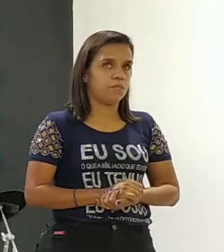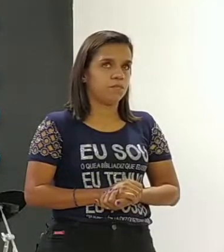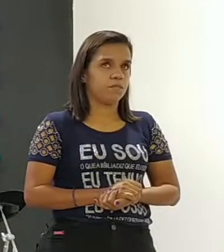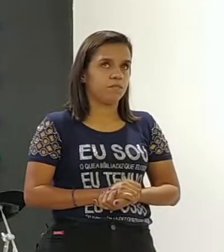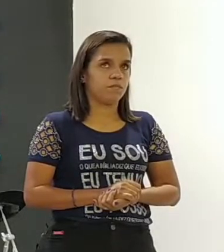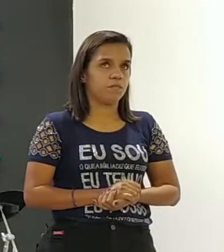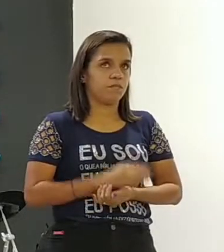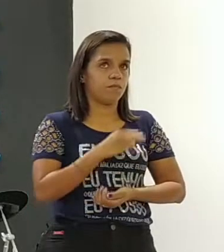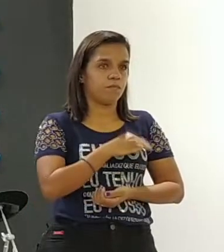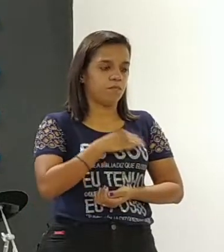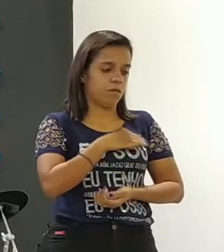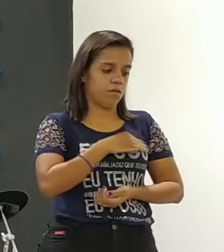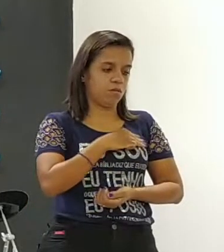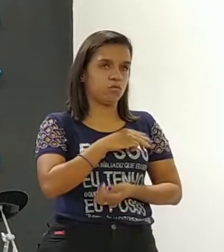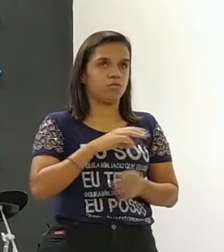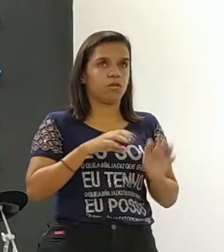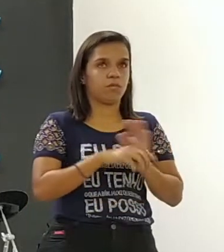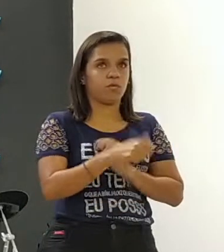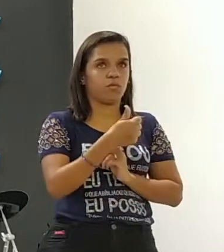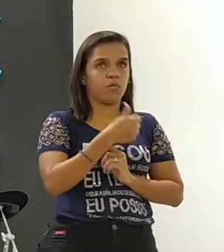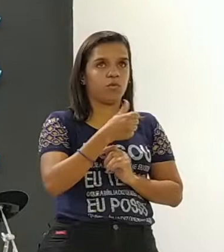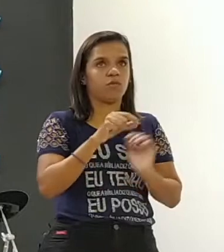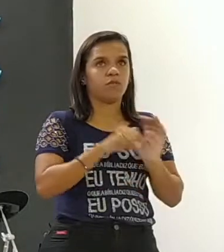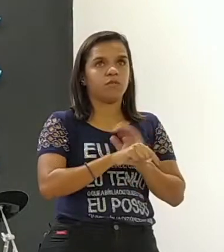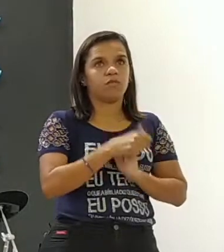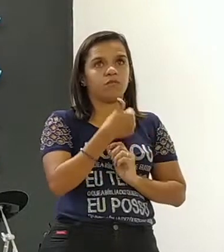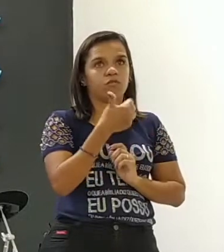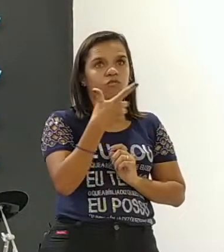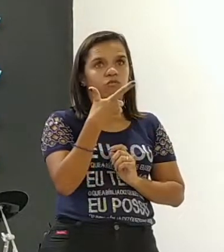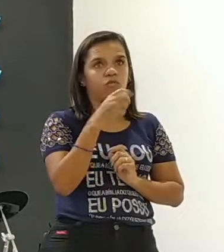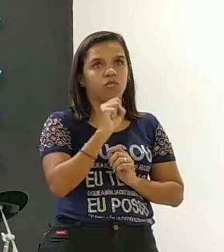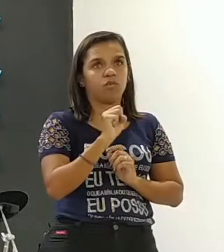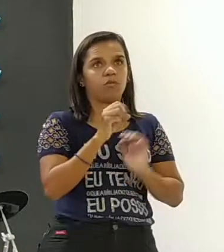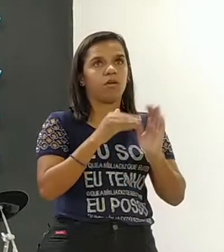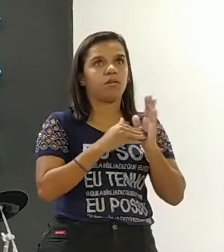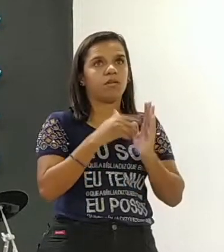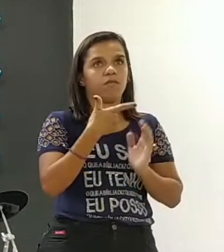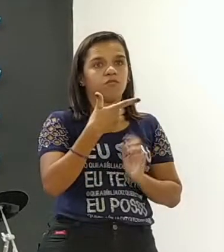28 e 29, versículo 28 e 29.